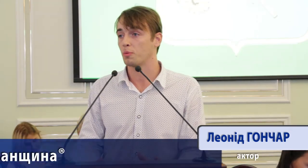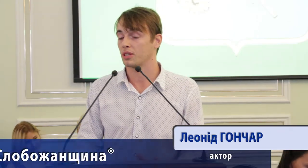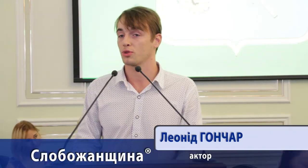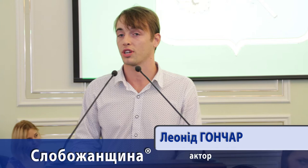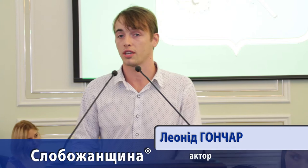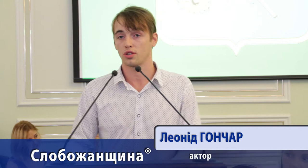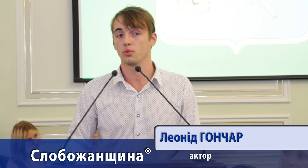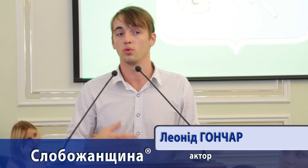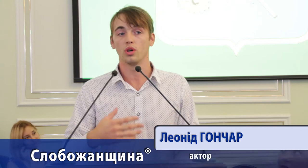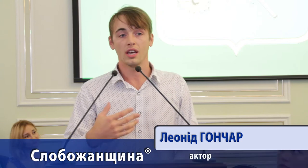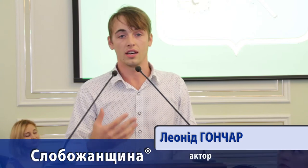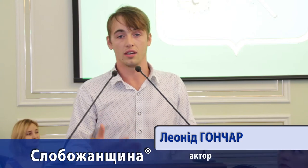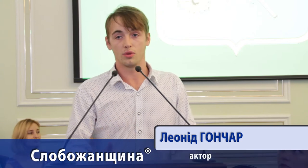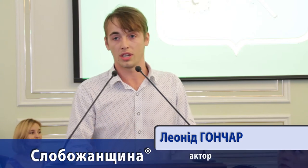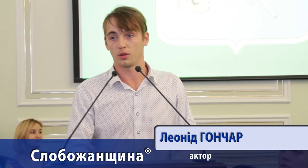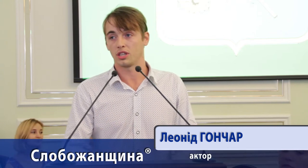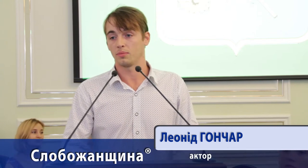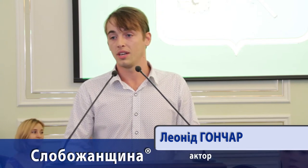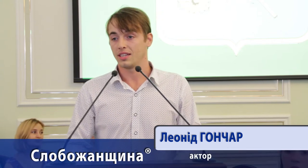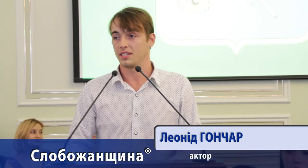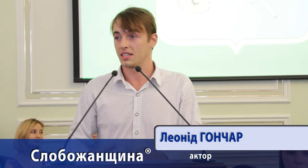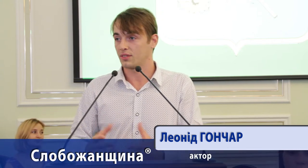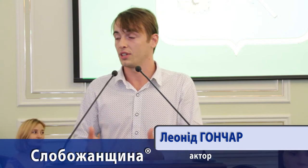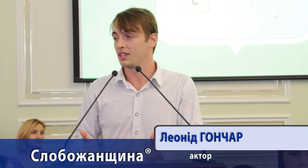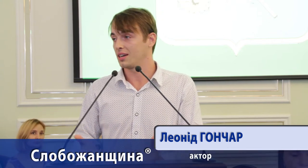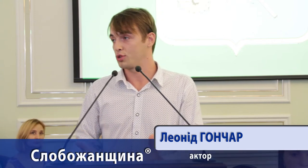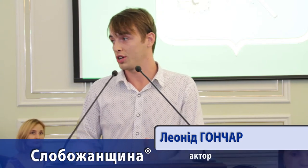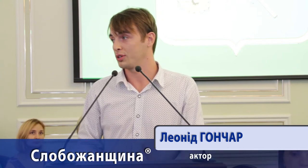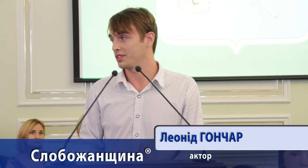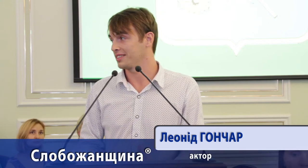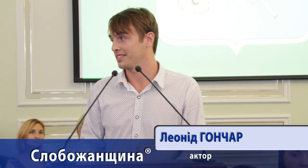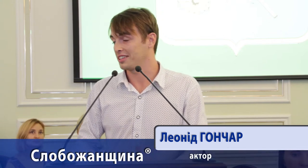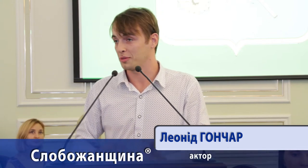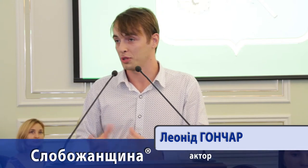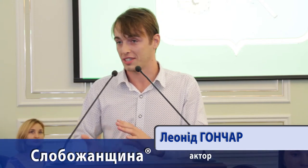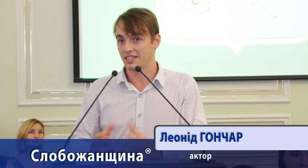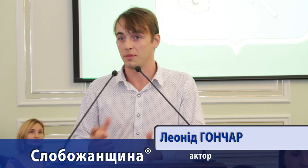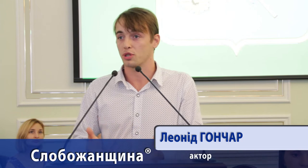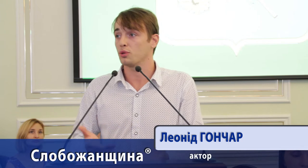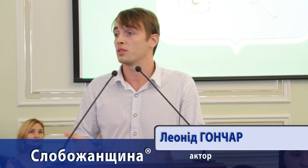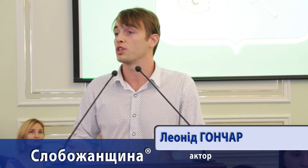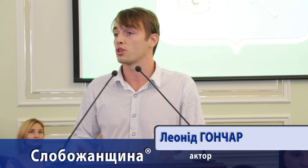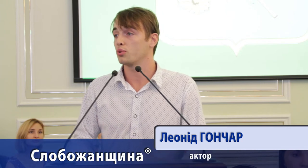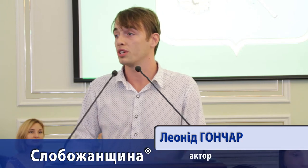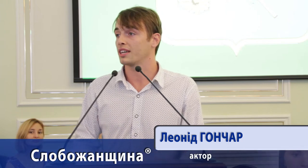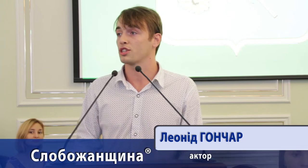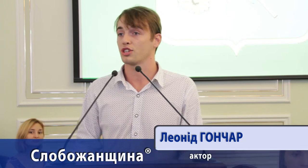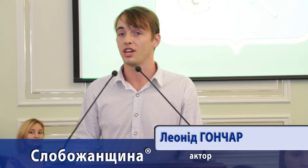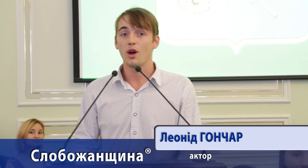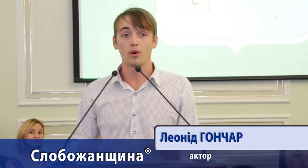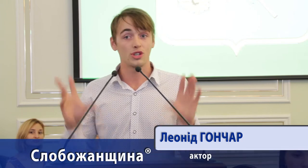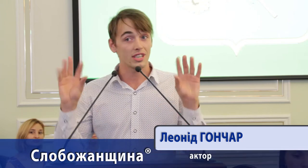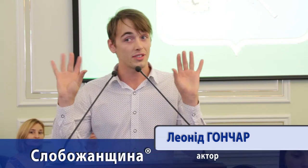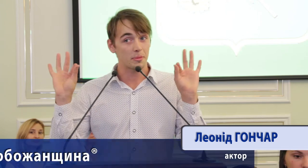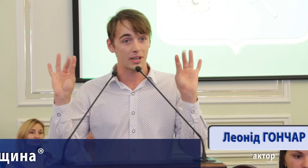пластику рук, тому що, звісно, у людей, які цим з дитинства їх навчають цьому, так сказати, ремеслу, цьому язику, у них, звісно